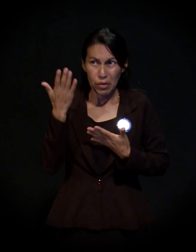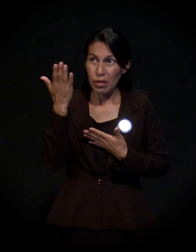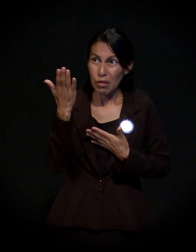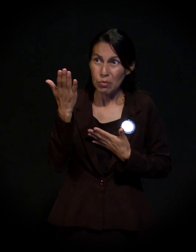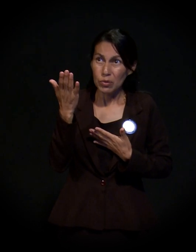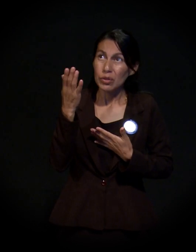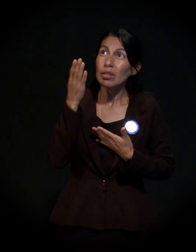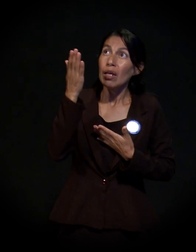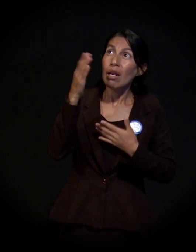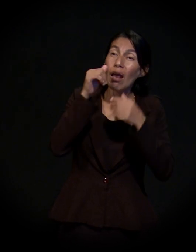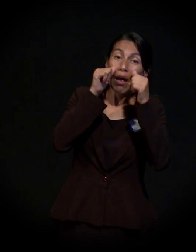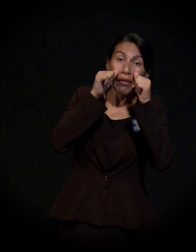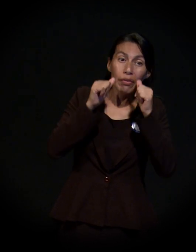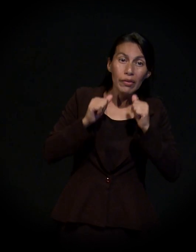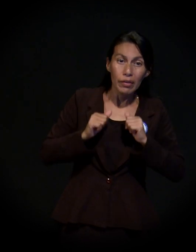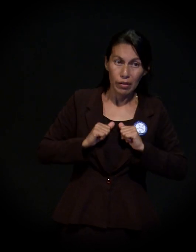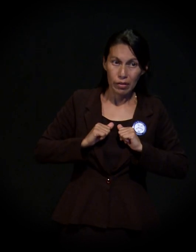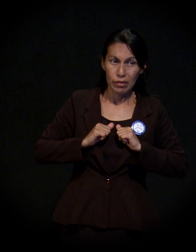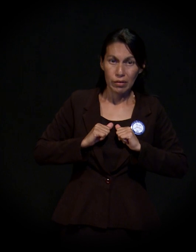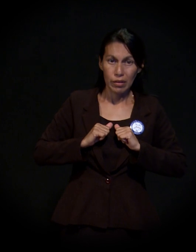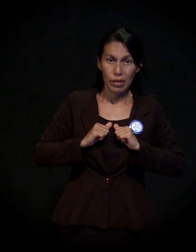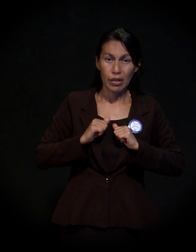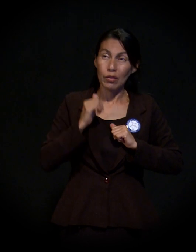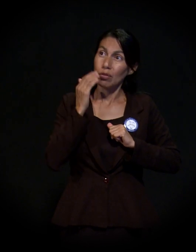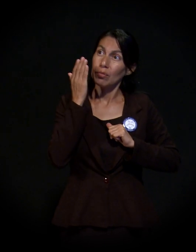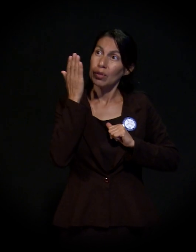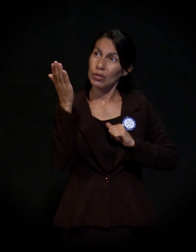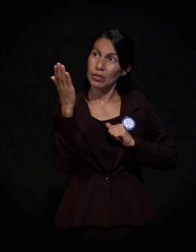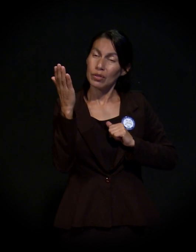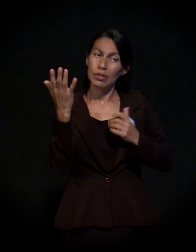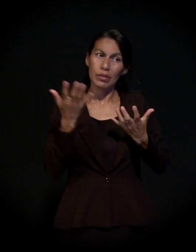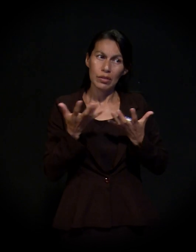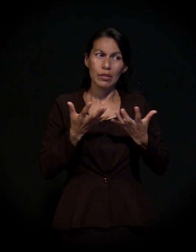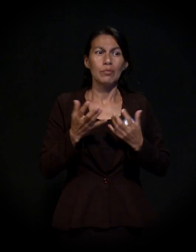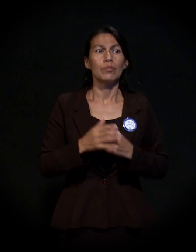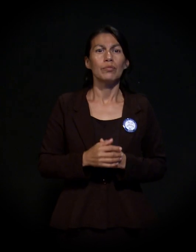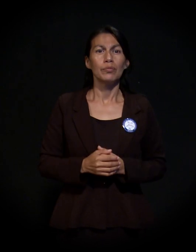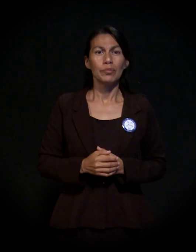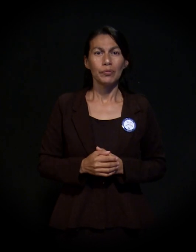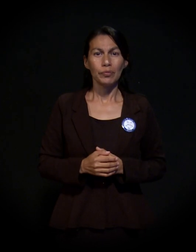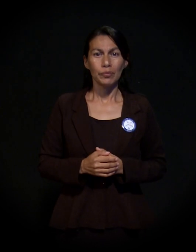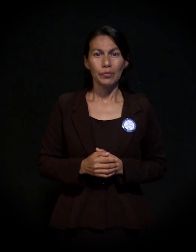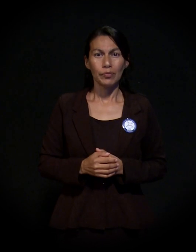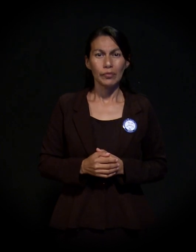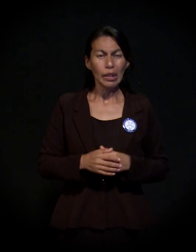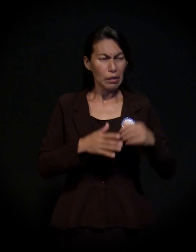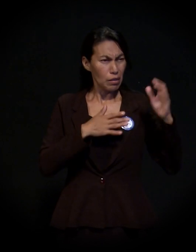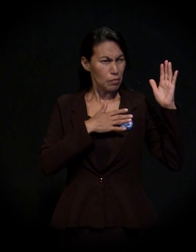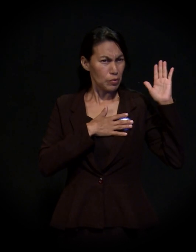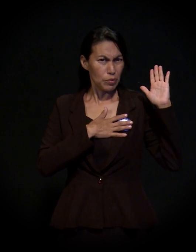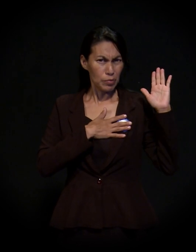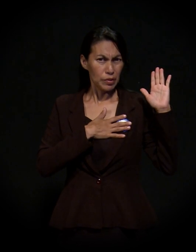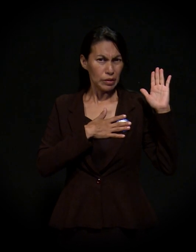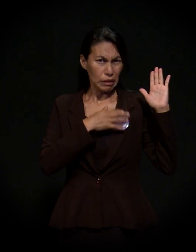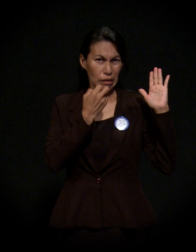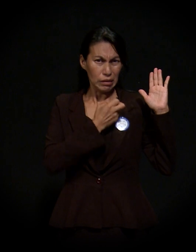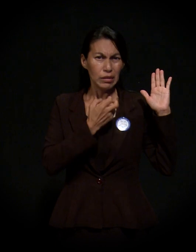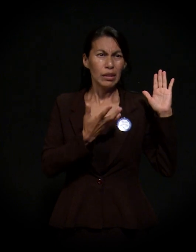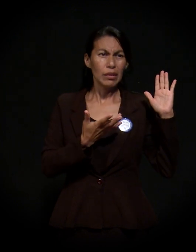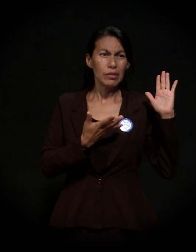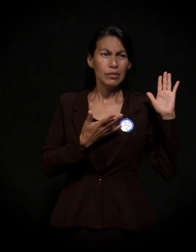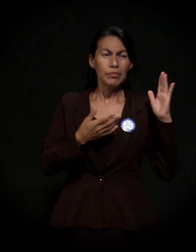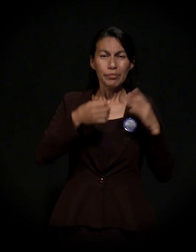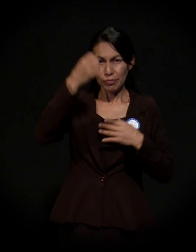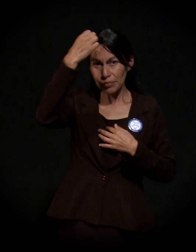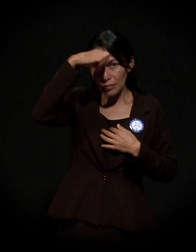que tenemos las peticiones que le hayamos hecho. Esta es una promesa, yo la pude